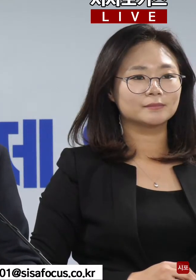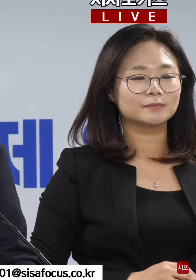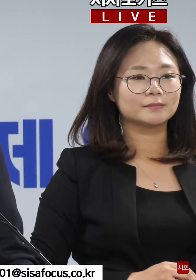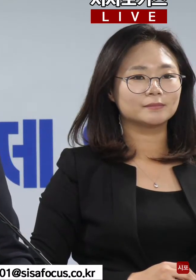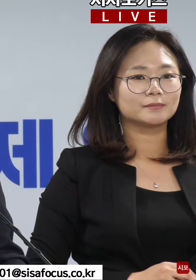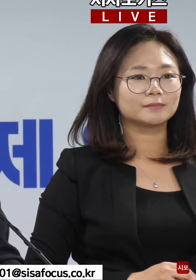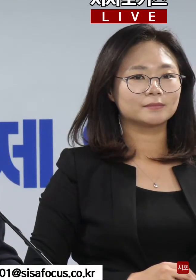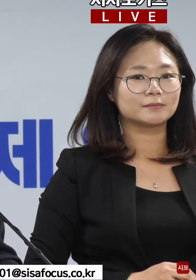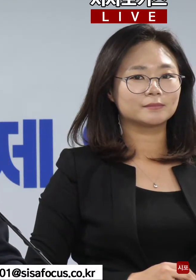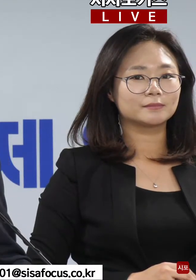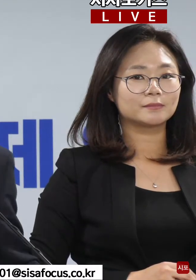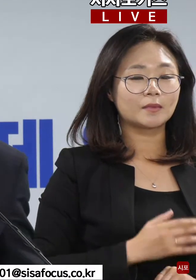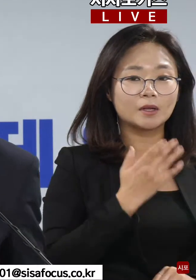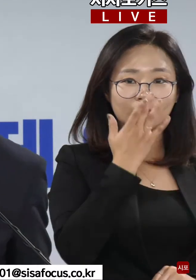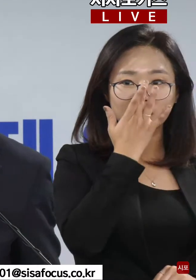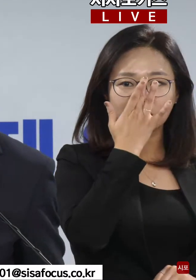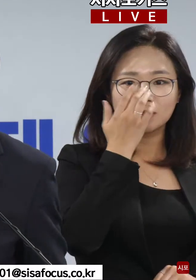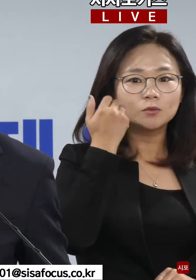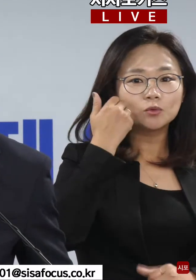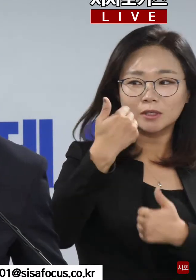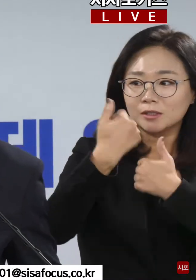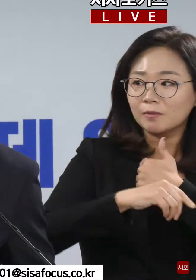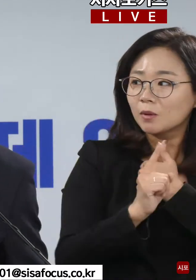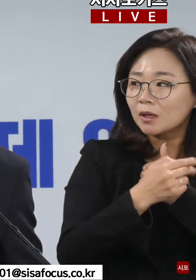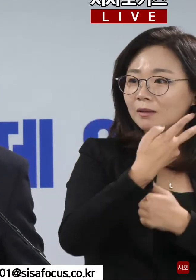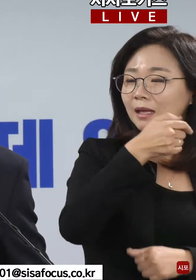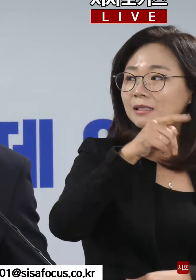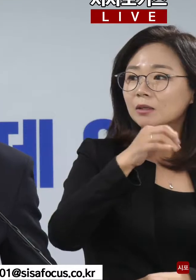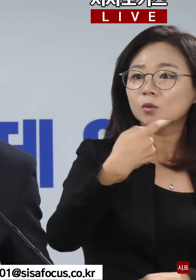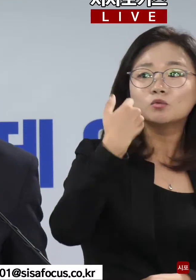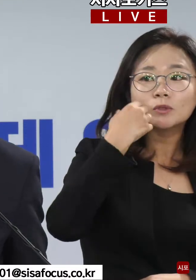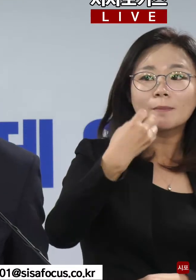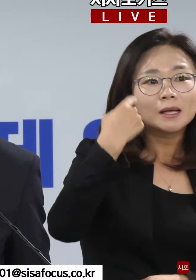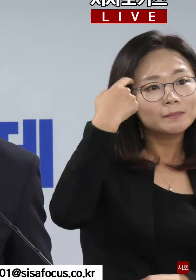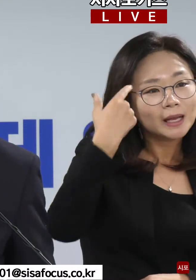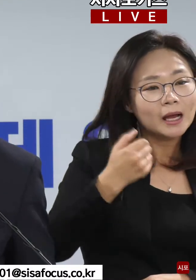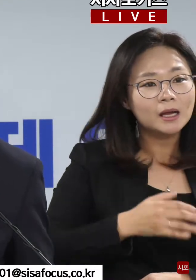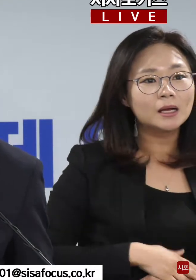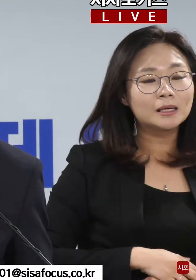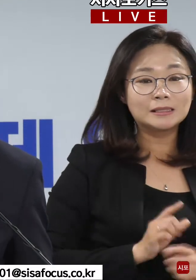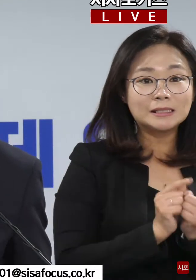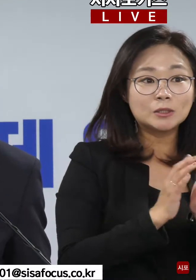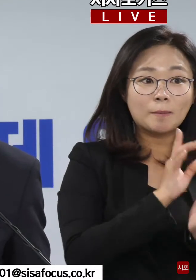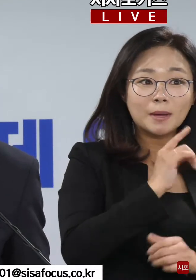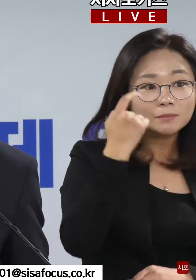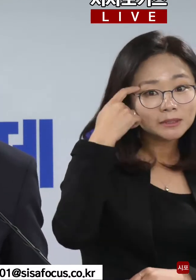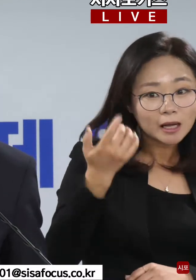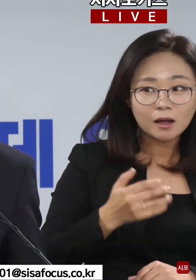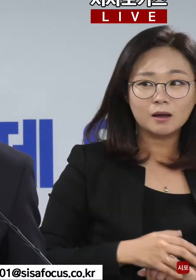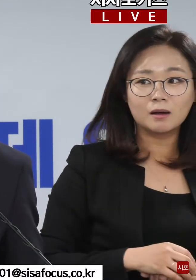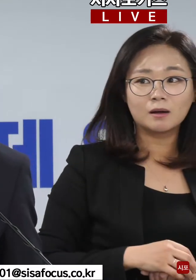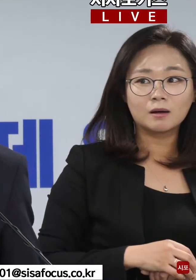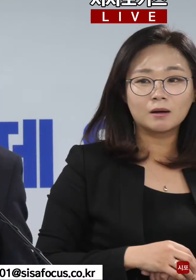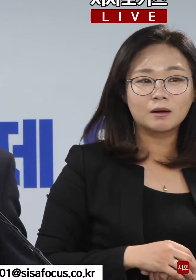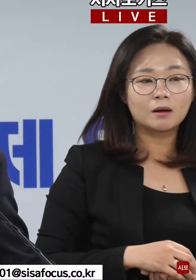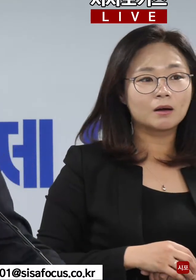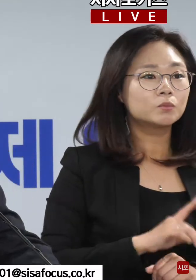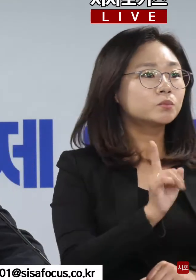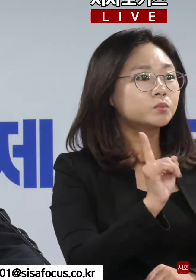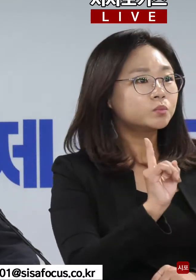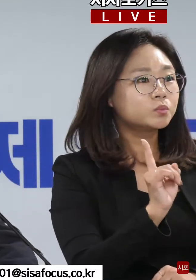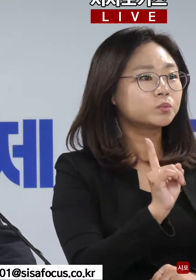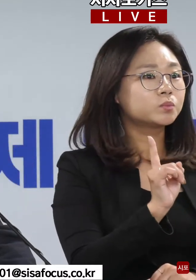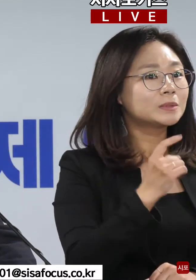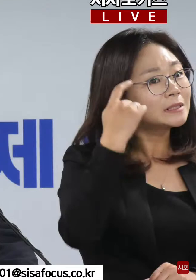우리 누가 제안했는지 모르겠는데 이거 누가 이 대장도 말하자면 누가 말했습니까? 본인 직접? 혹시